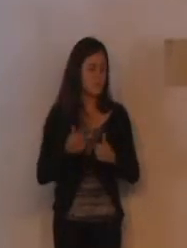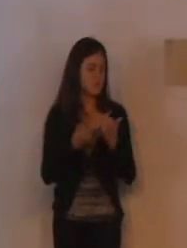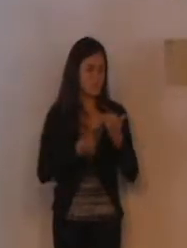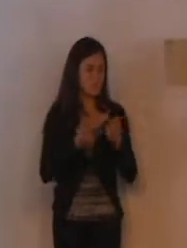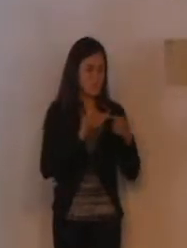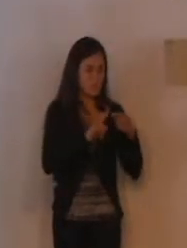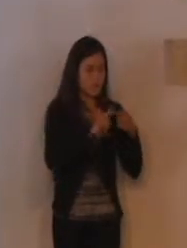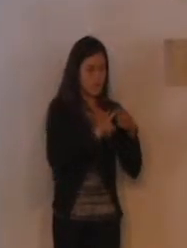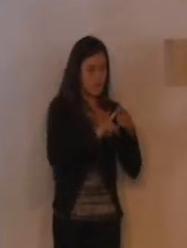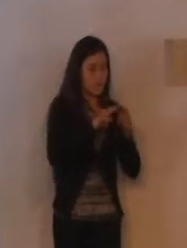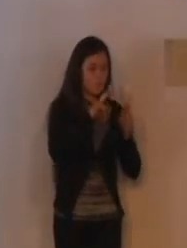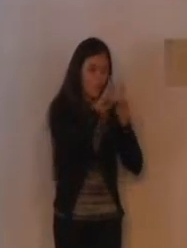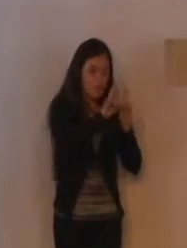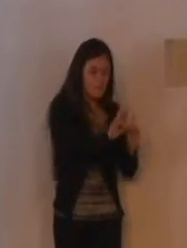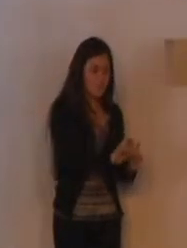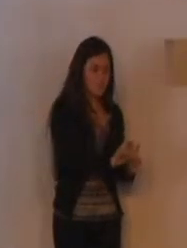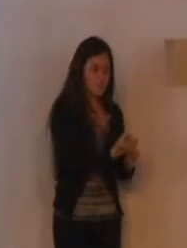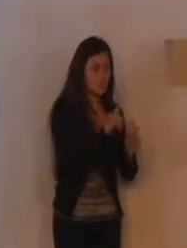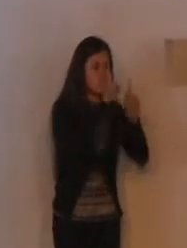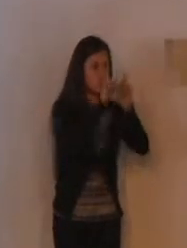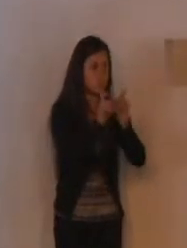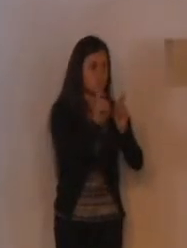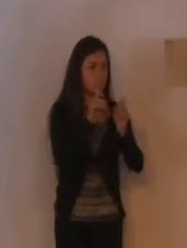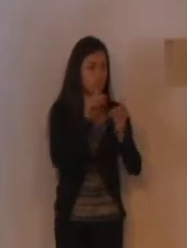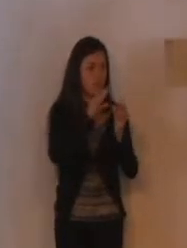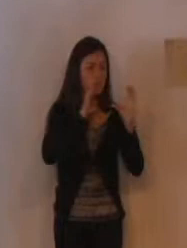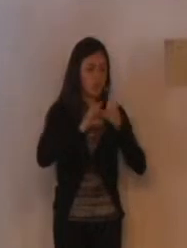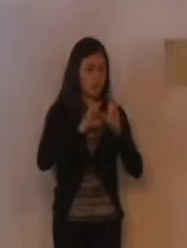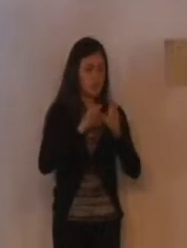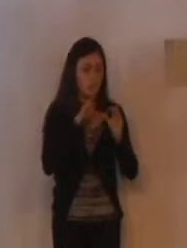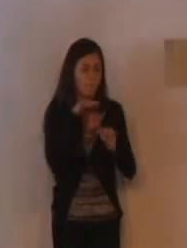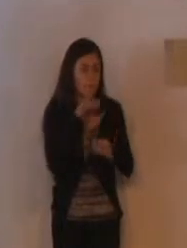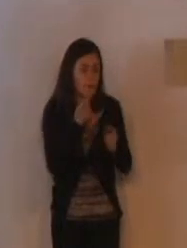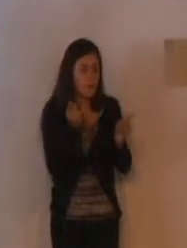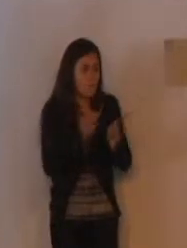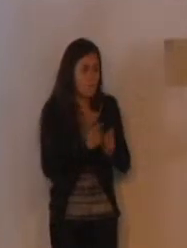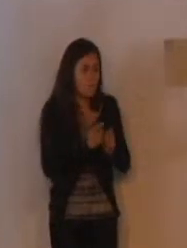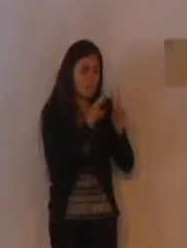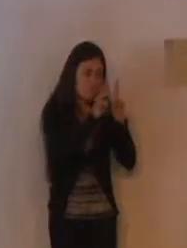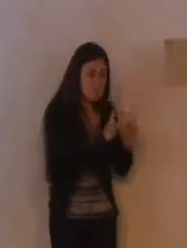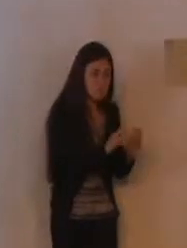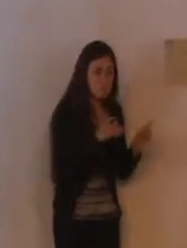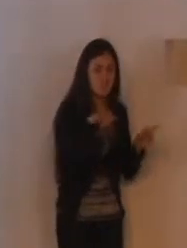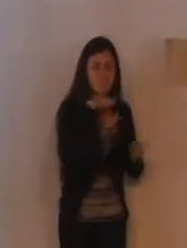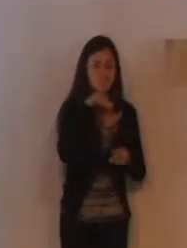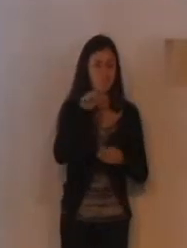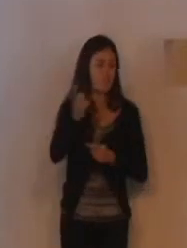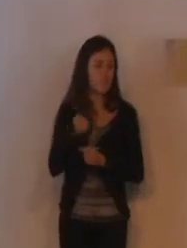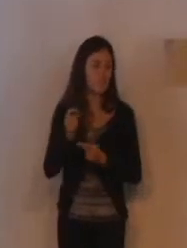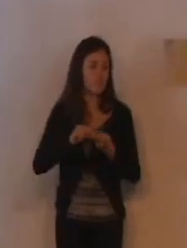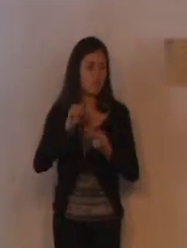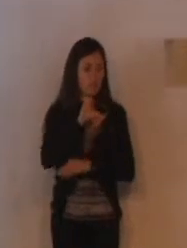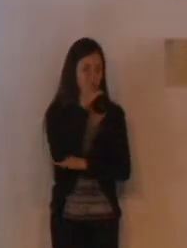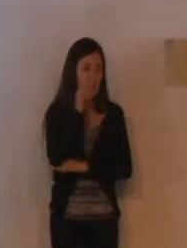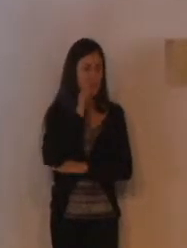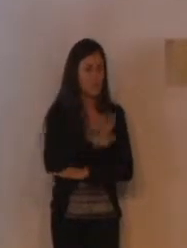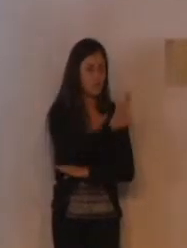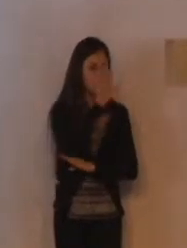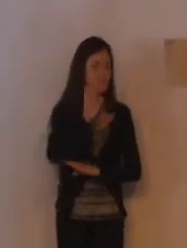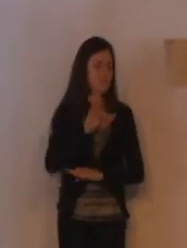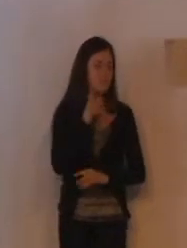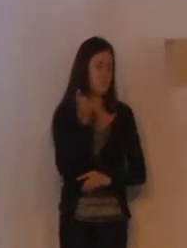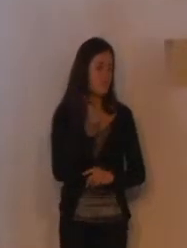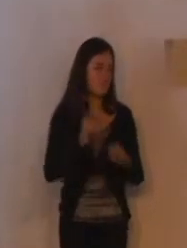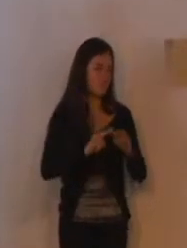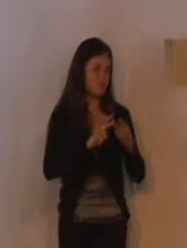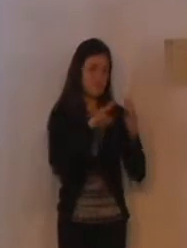bajo nivel de investigación en el tema de la comunicación orientativa y alternativa en el contexto nacional,